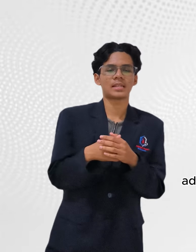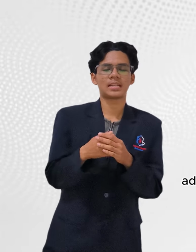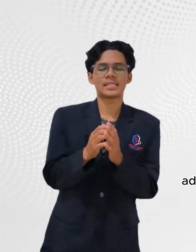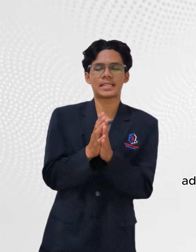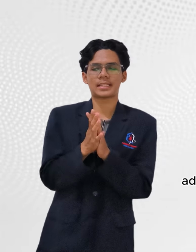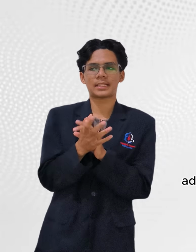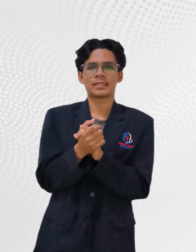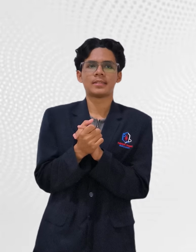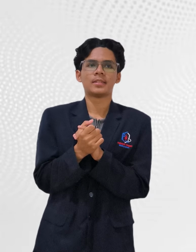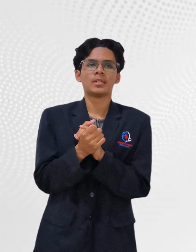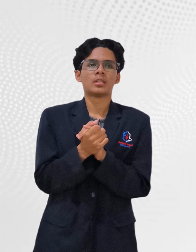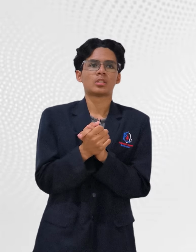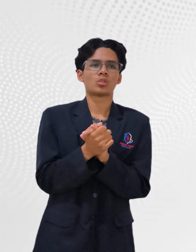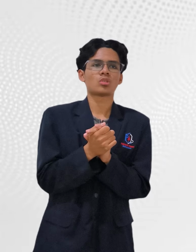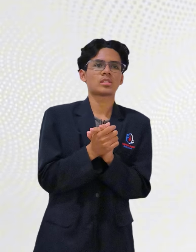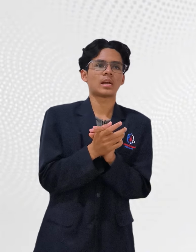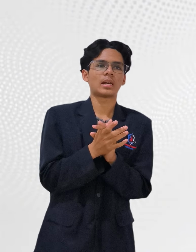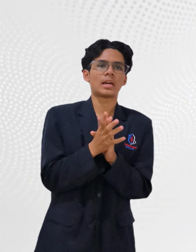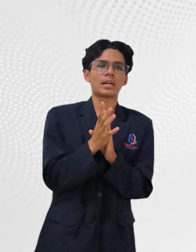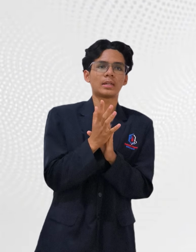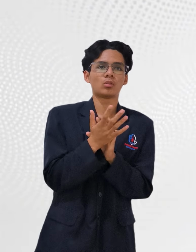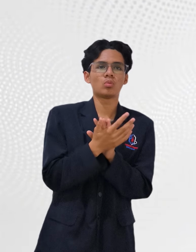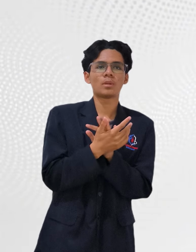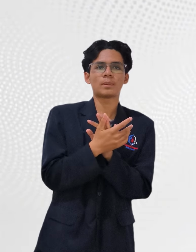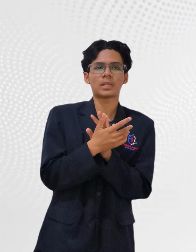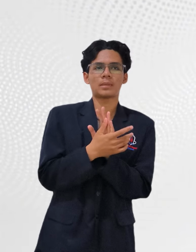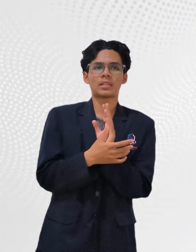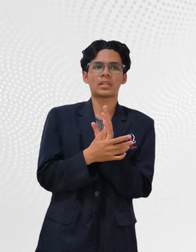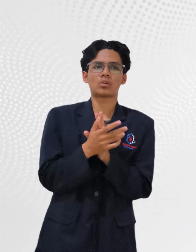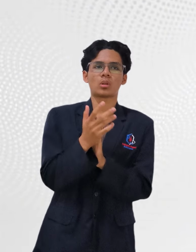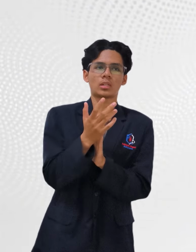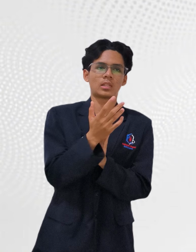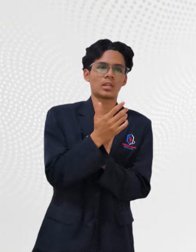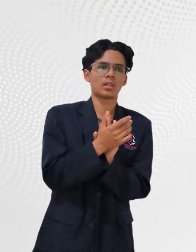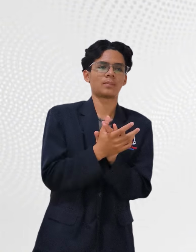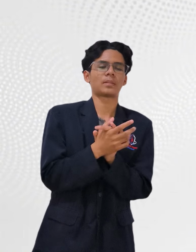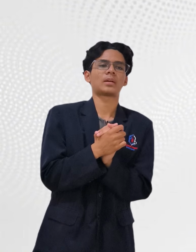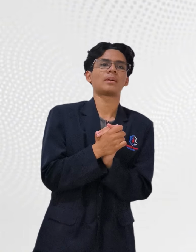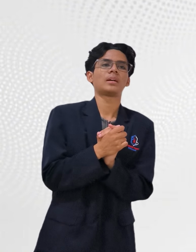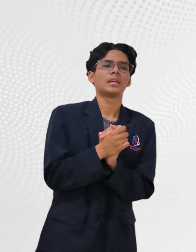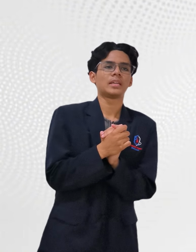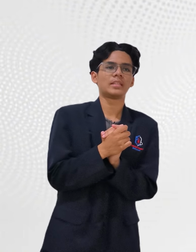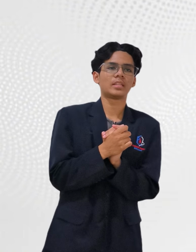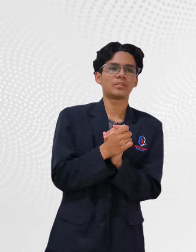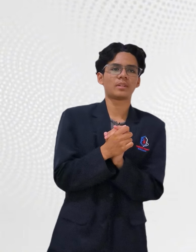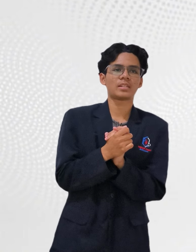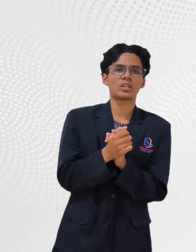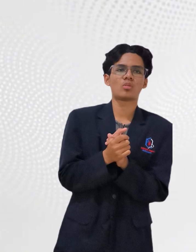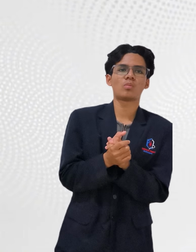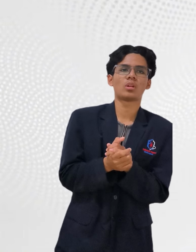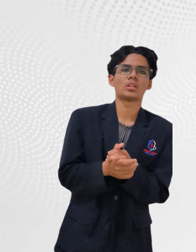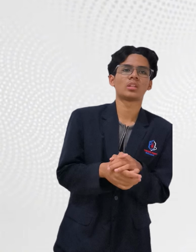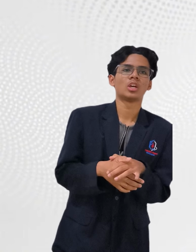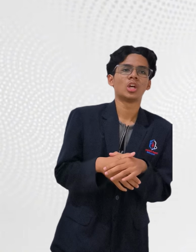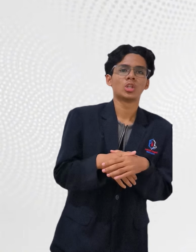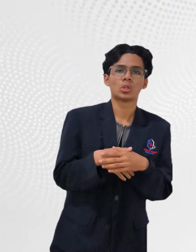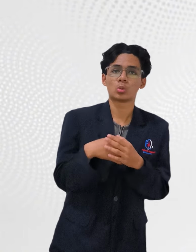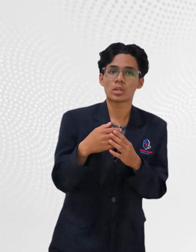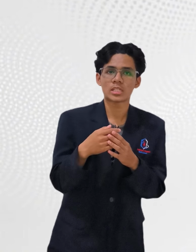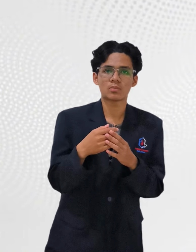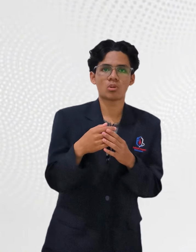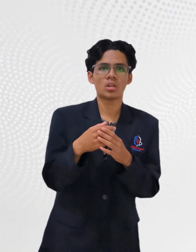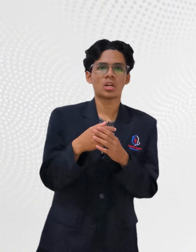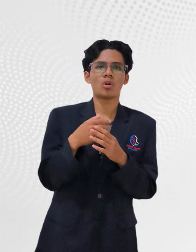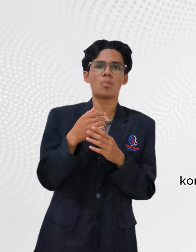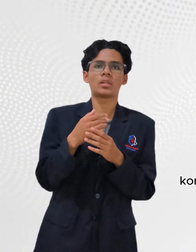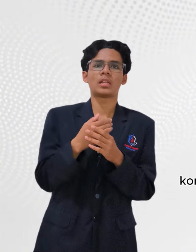memecahkan masalah listrik. Terus langkah-langkah umum yang pertama yang kita lakukan adalah, yang pertama, identifikasi komponen.